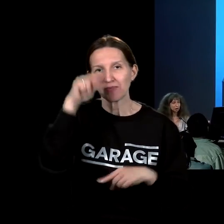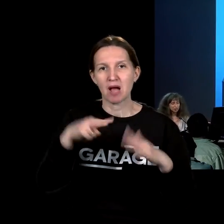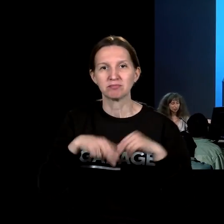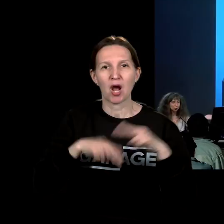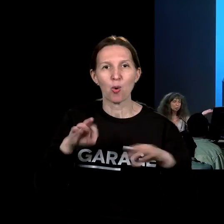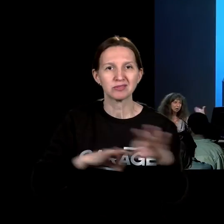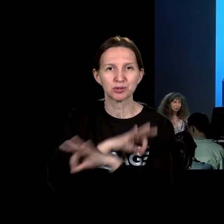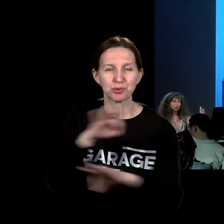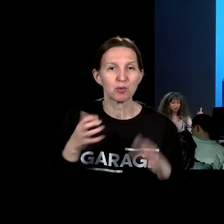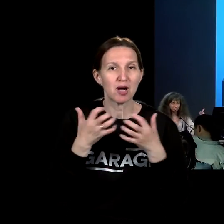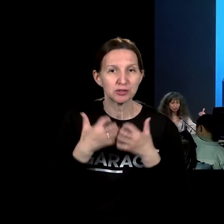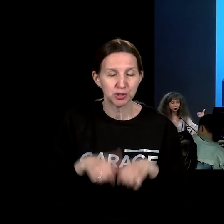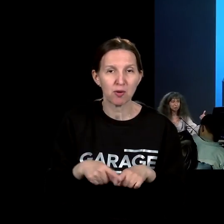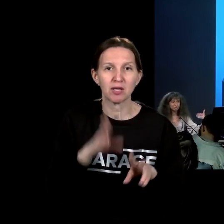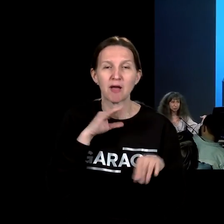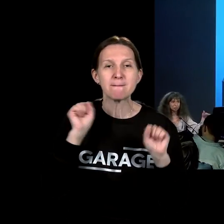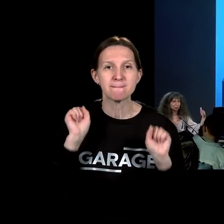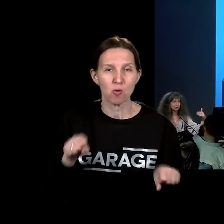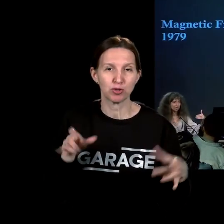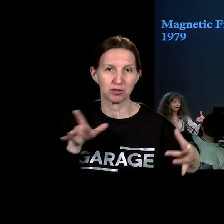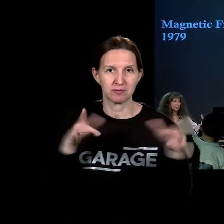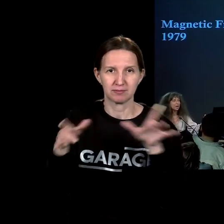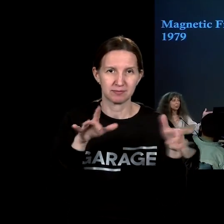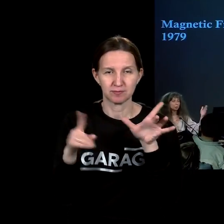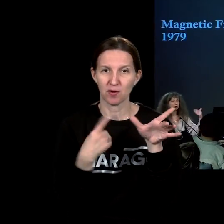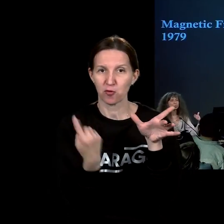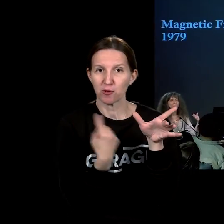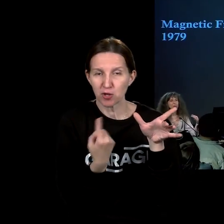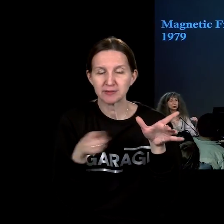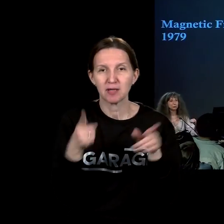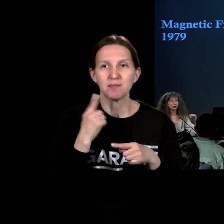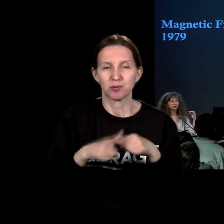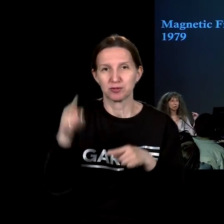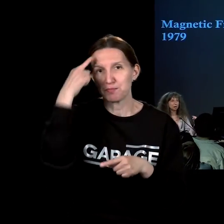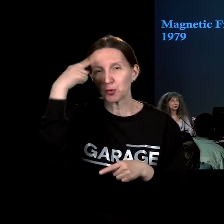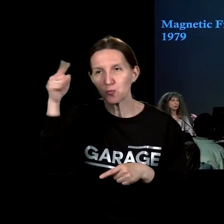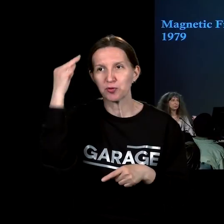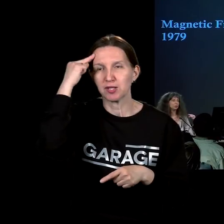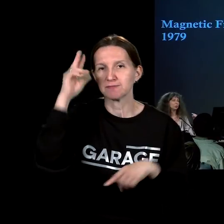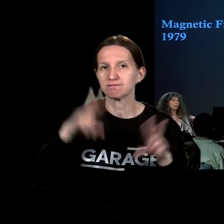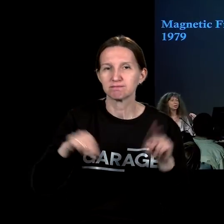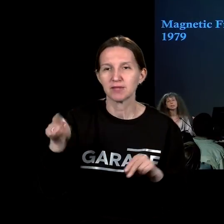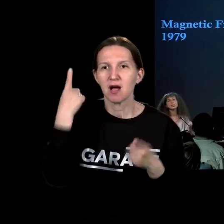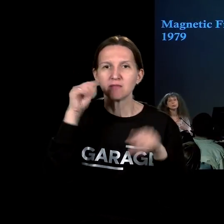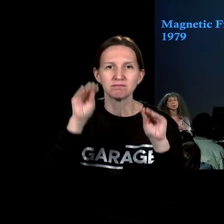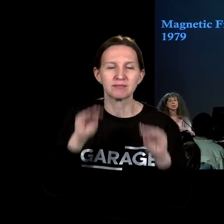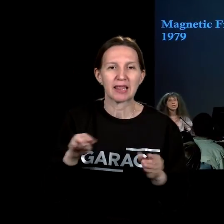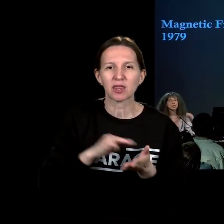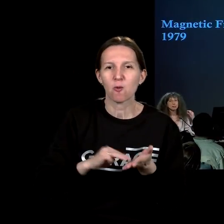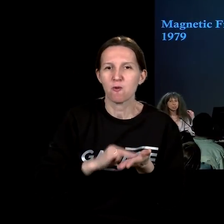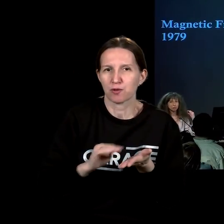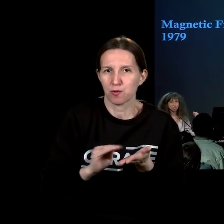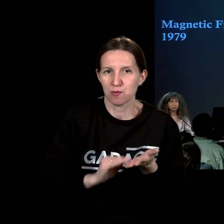машину, которая умеет вращаться вокруг собственной оси. Он придумывает, он разрабатывает теорию, согласно которой